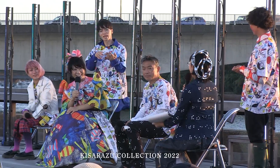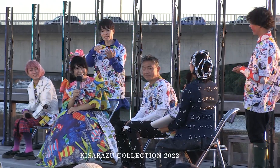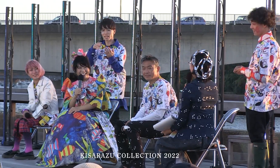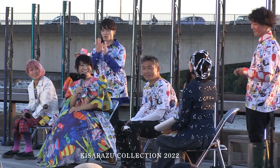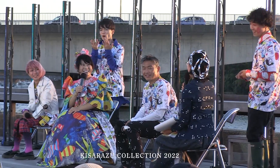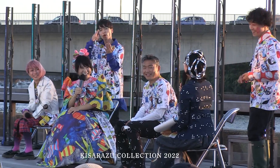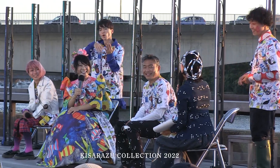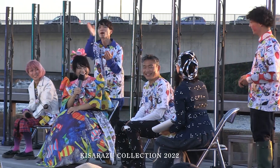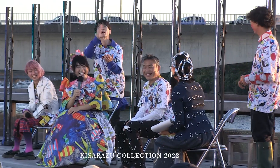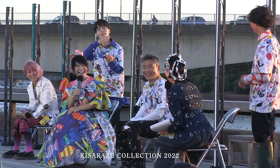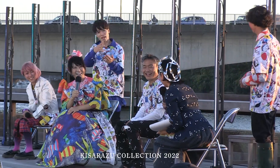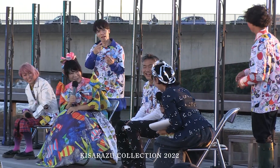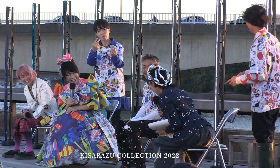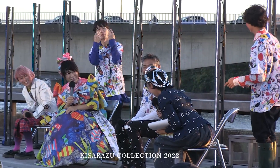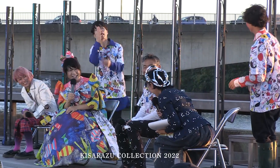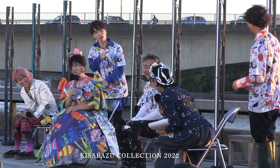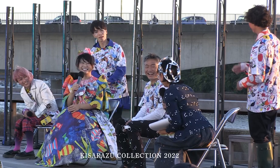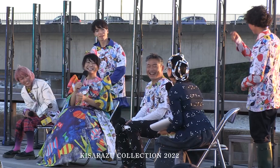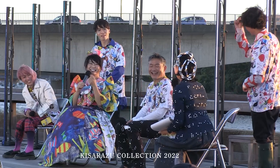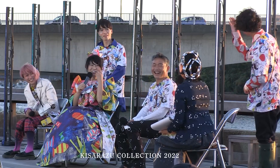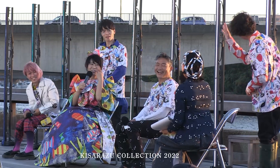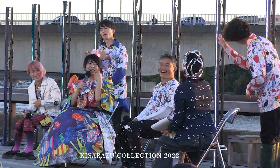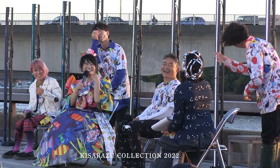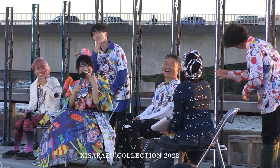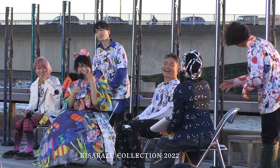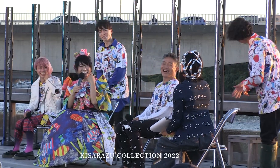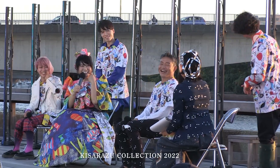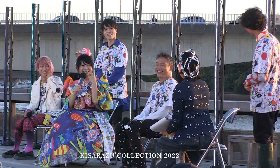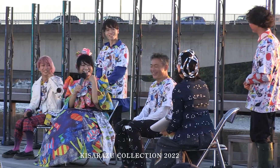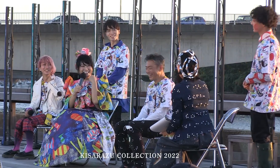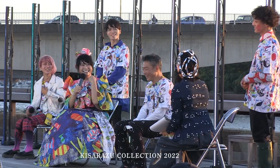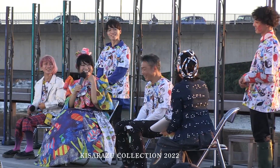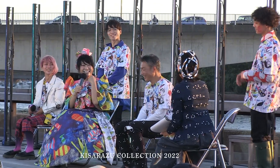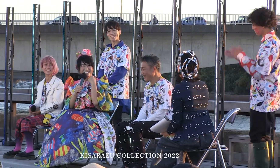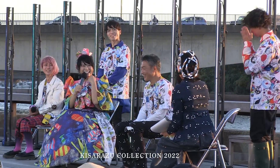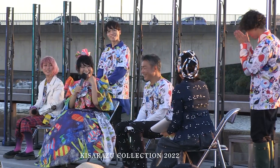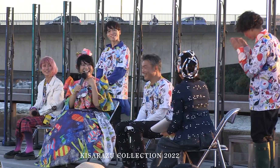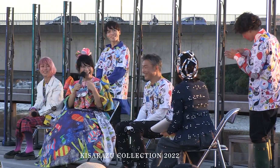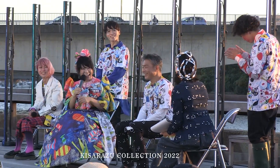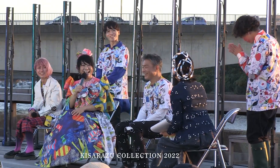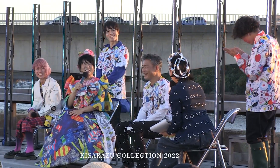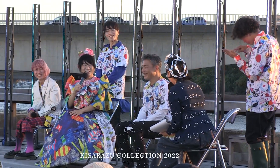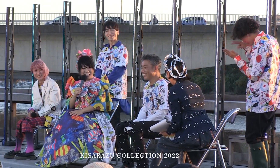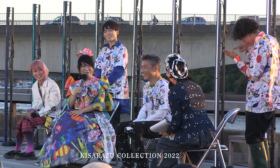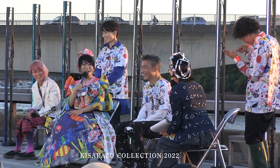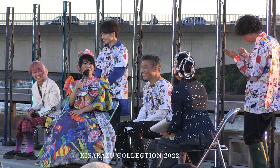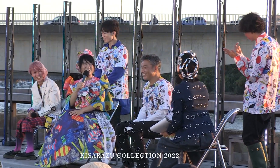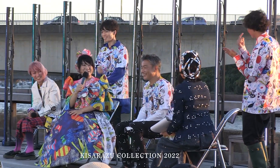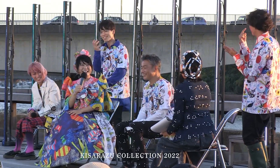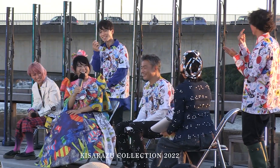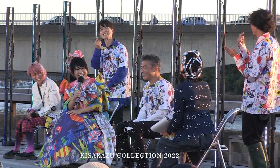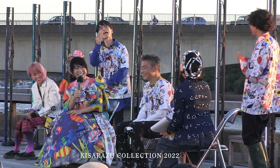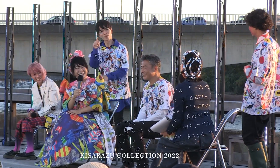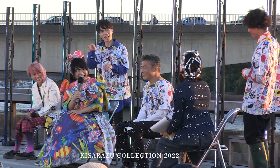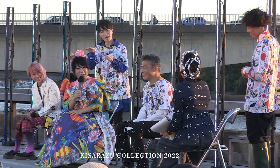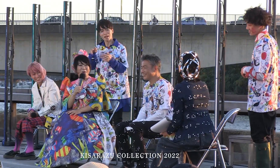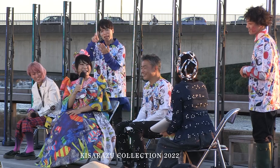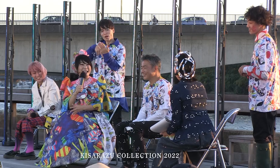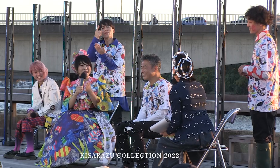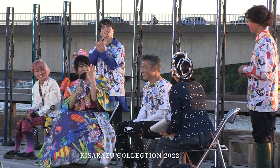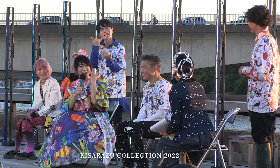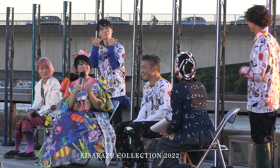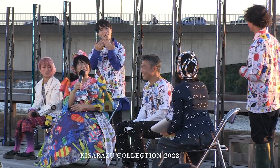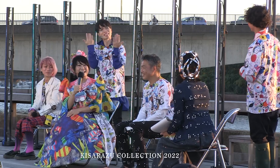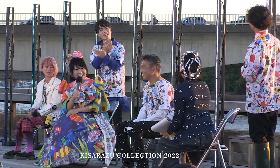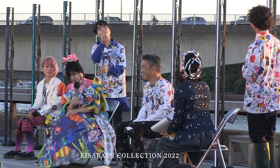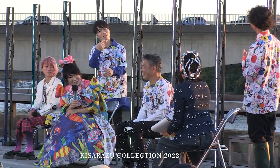見ててください。 申し訳ございません。 ありがとうございます。嬉しい。 一生懸命台本を読んでるんですけど、 ね、丸読みみたいになっちゃったのね。そう